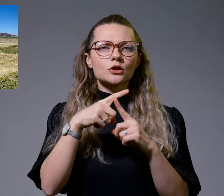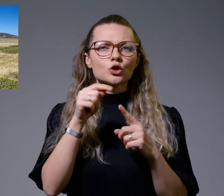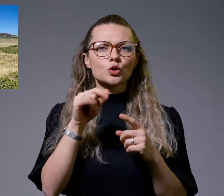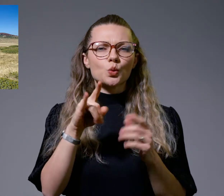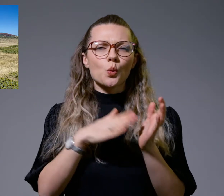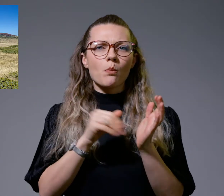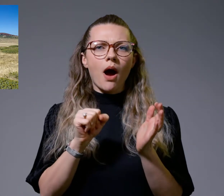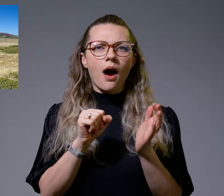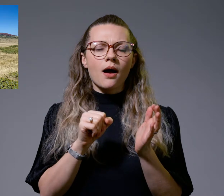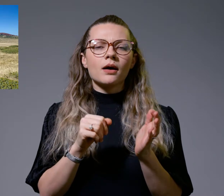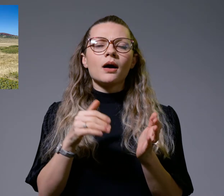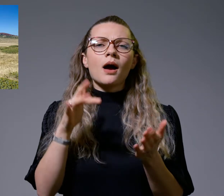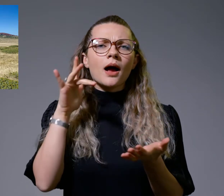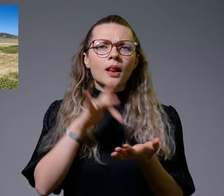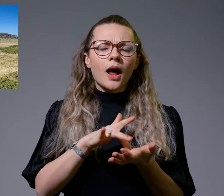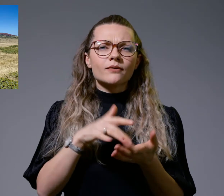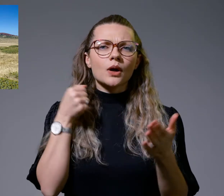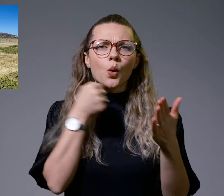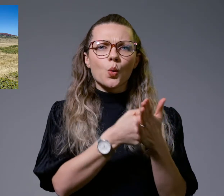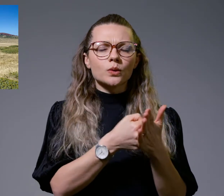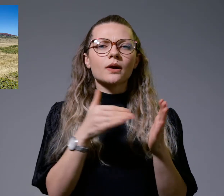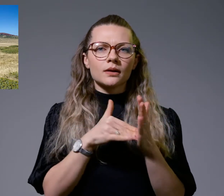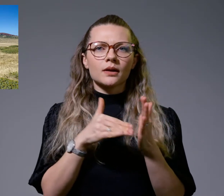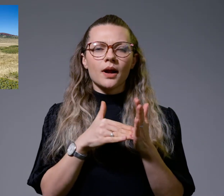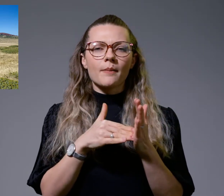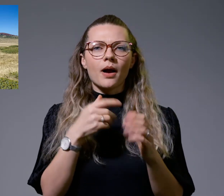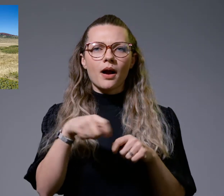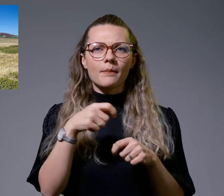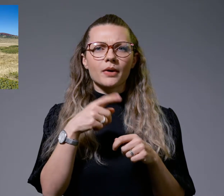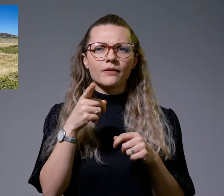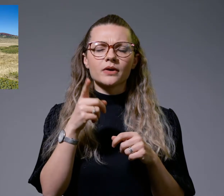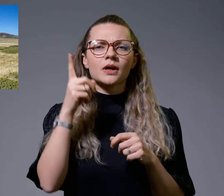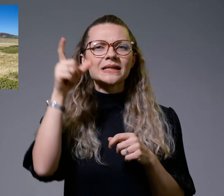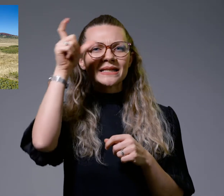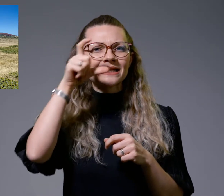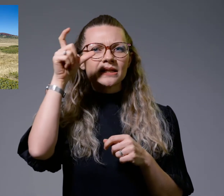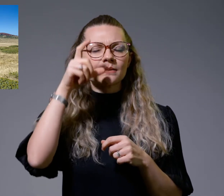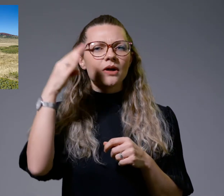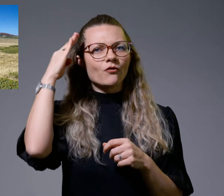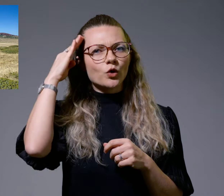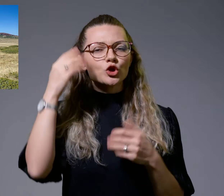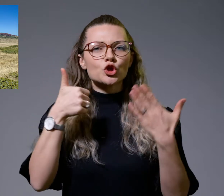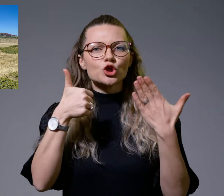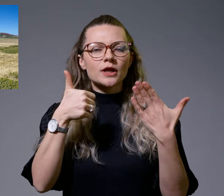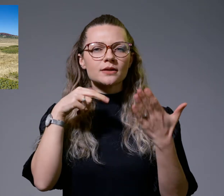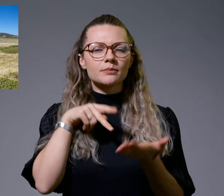Главниот удар требало да го изведе српската војска, 6 пешадиски и 1